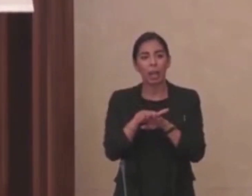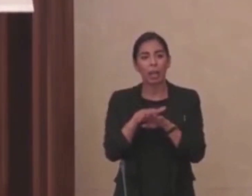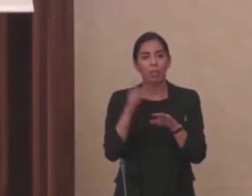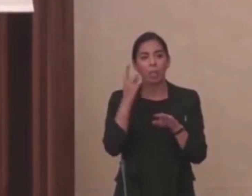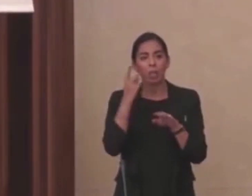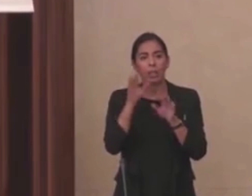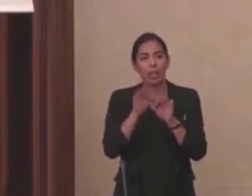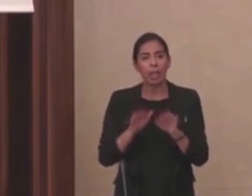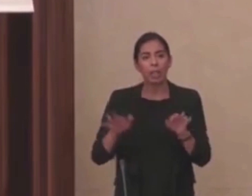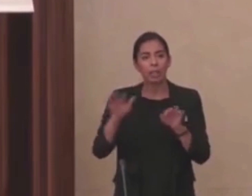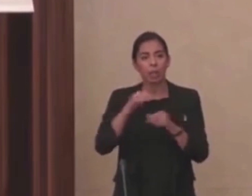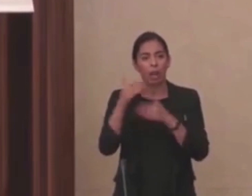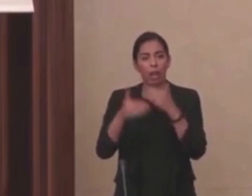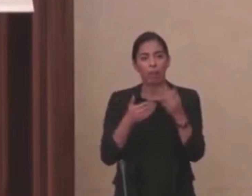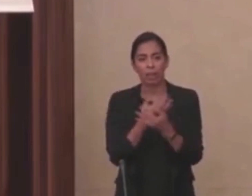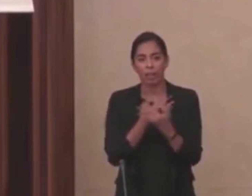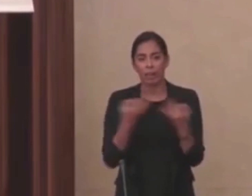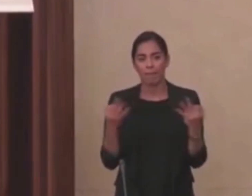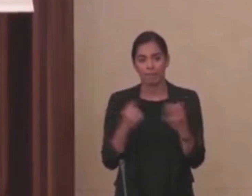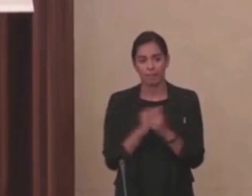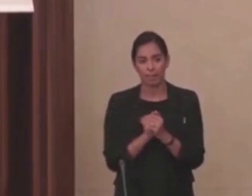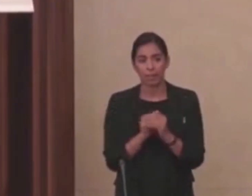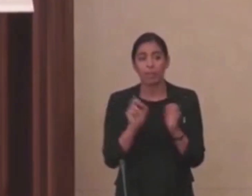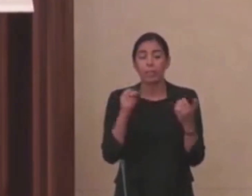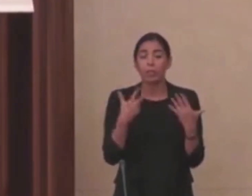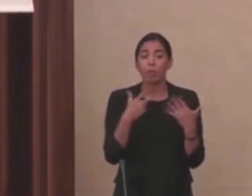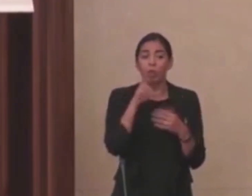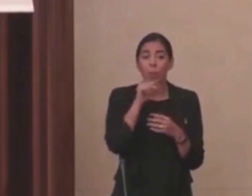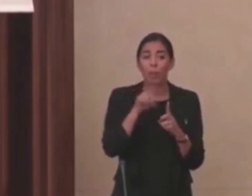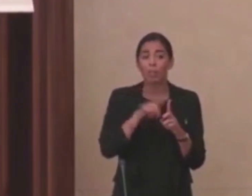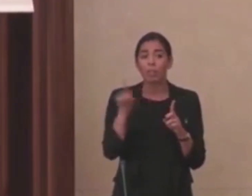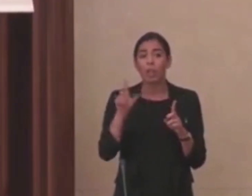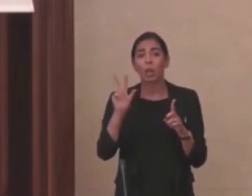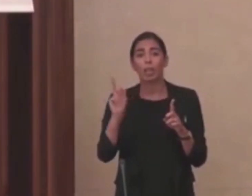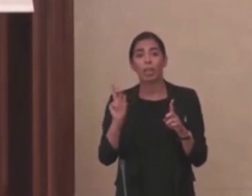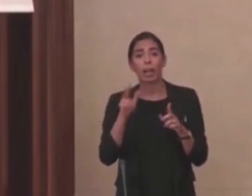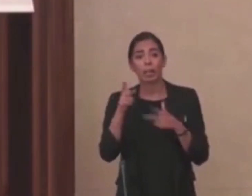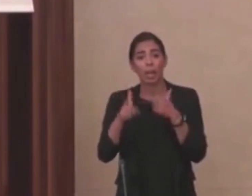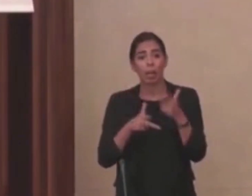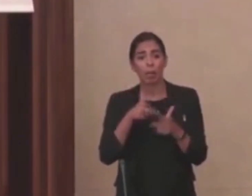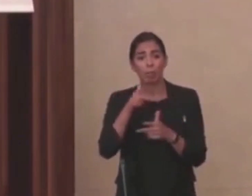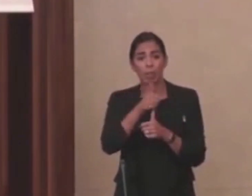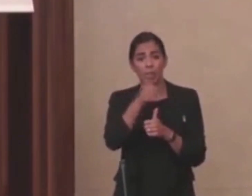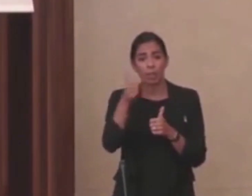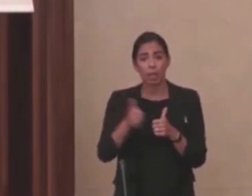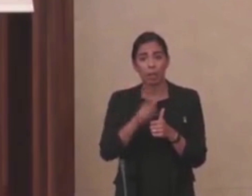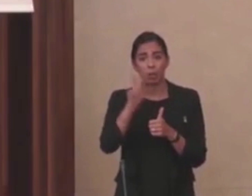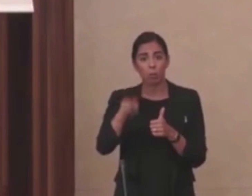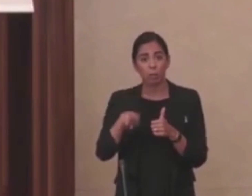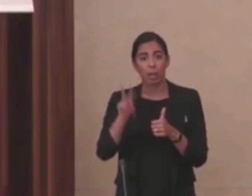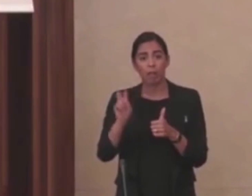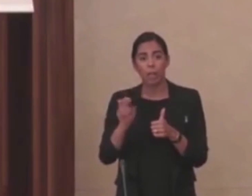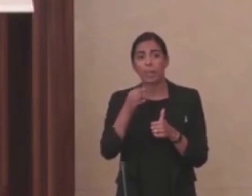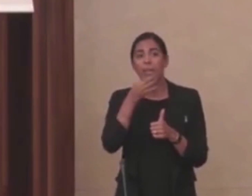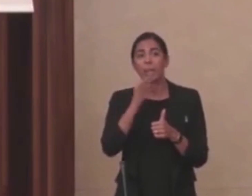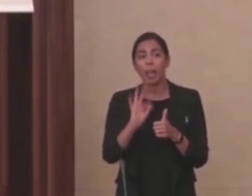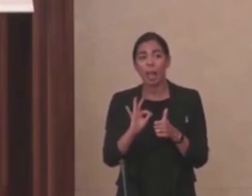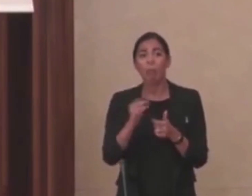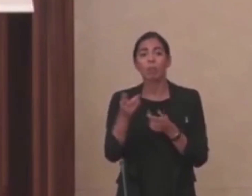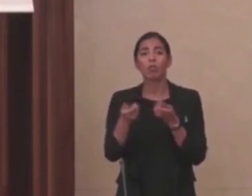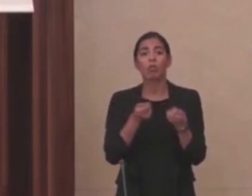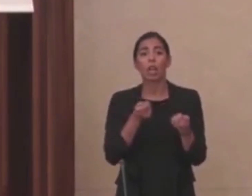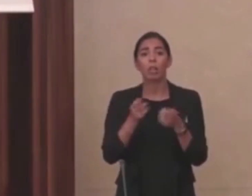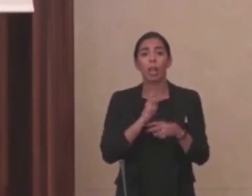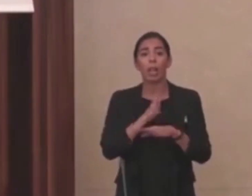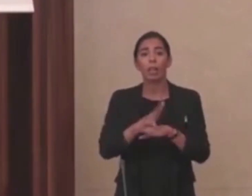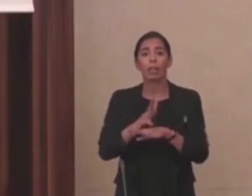This che is dal a 18 marzo situation al where we 30 have a aprile good 2020 organization, ha visto and gestiti from March interamente a domicilio to